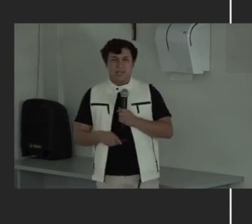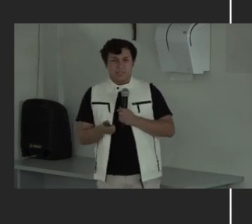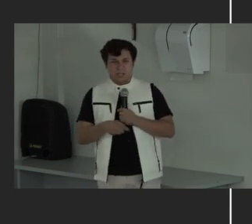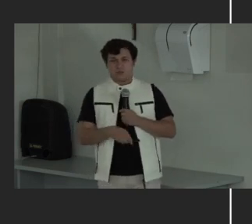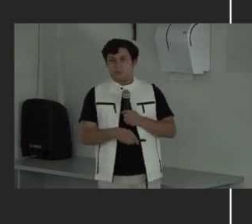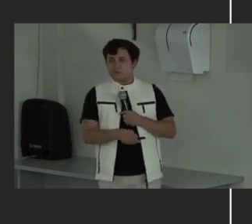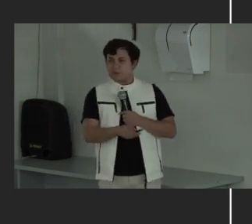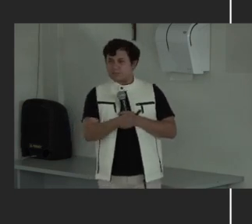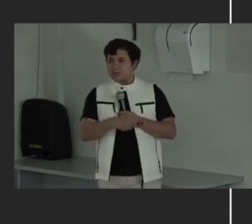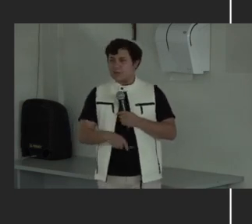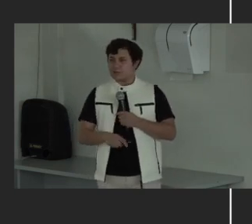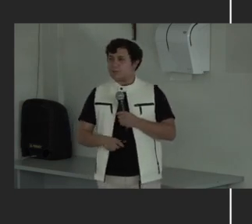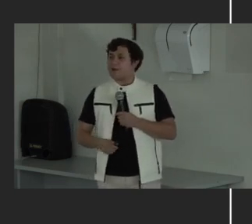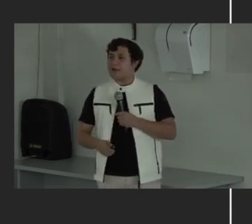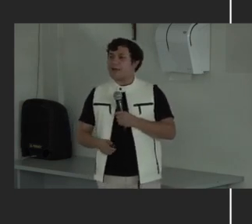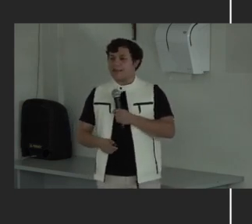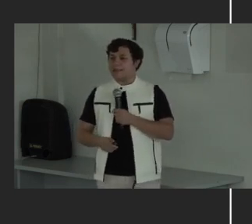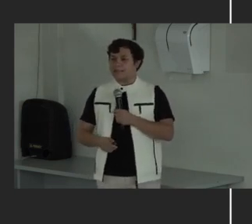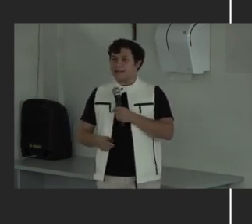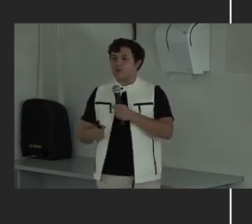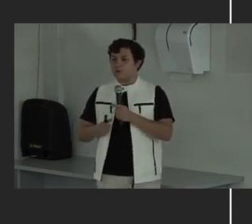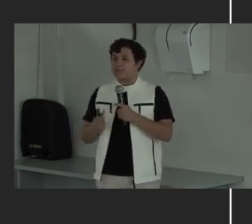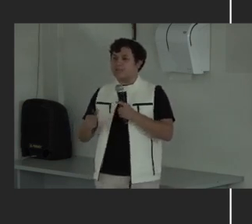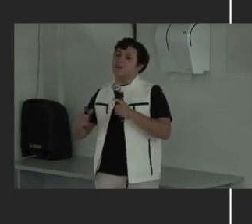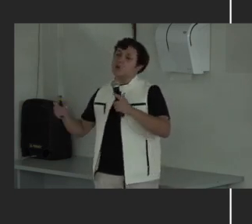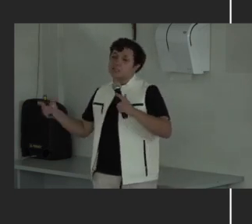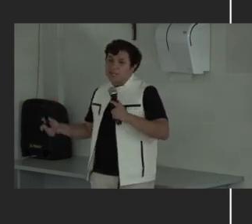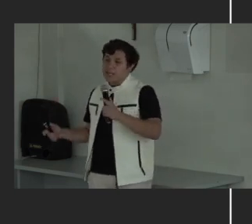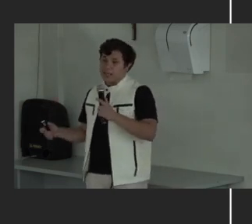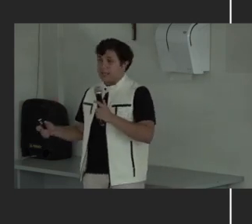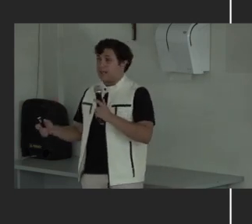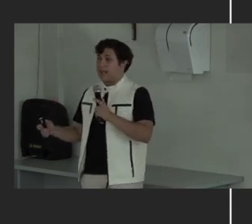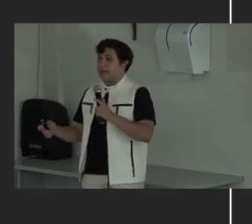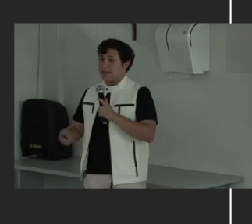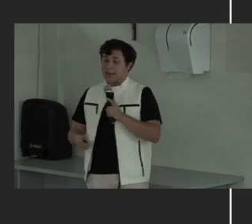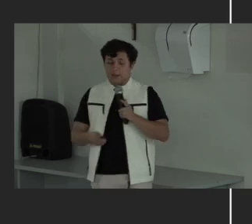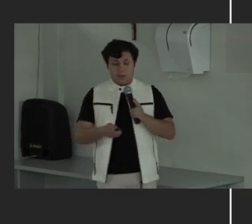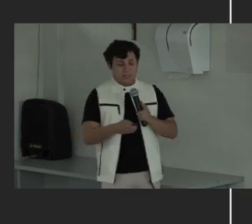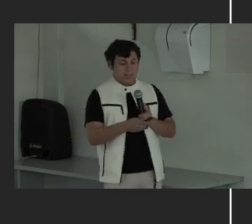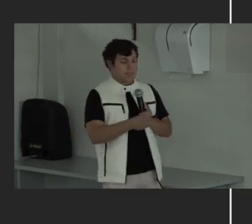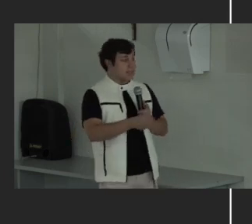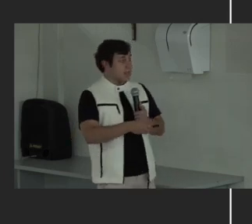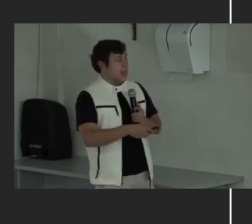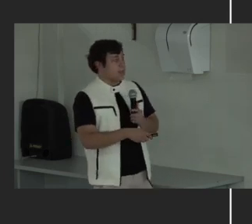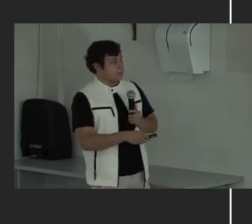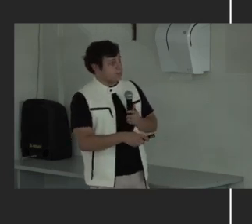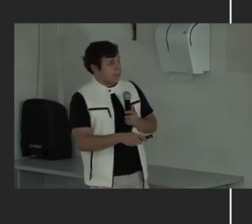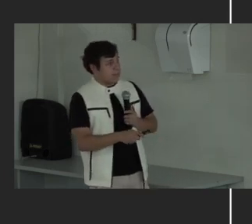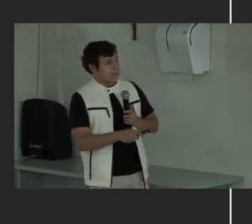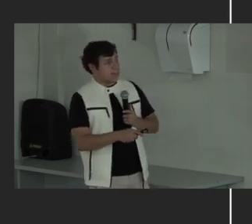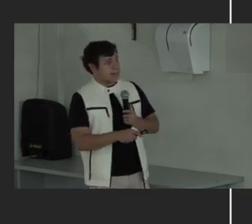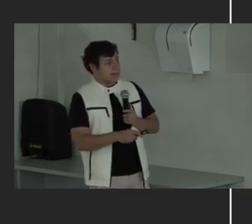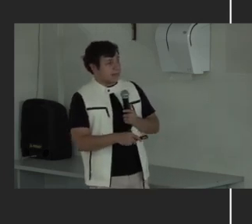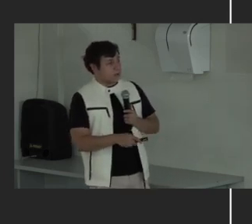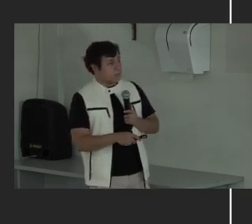y tomamos prestado esto para analizar cómo se desglosa en la lengua de señas. Aquí vamos a hacerla en 5